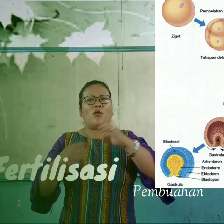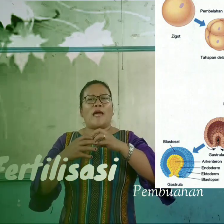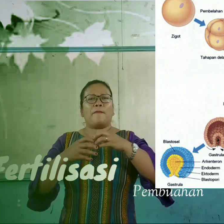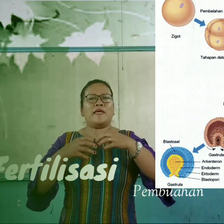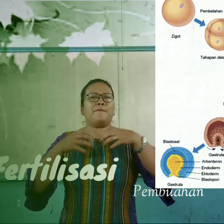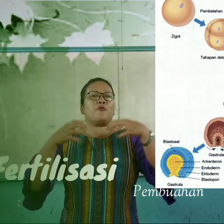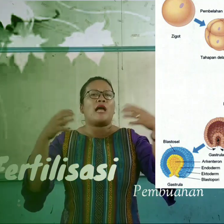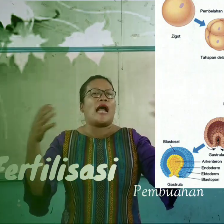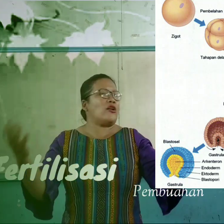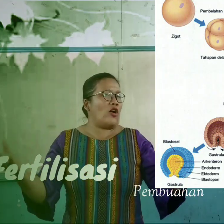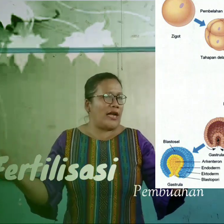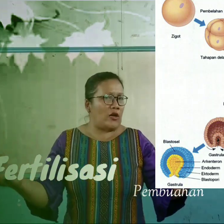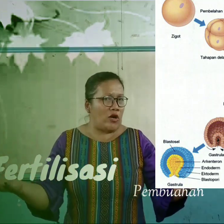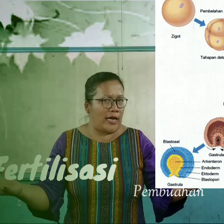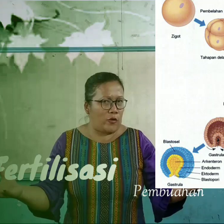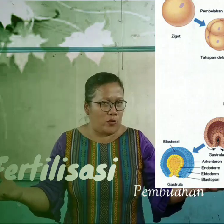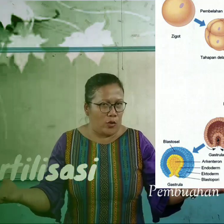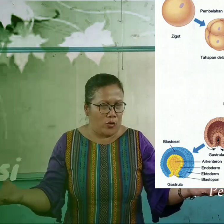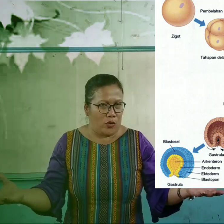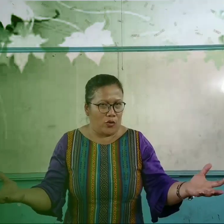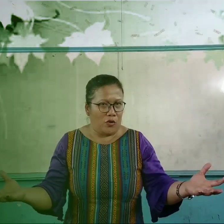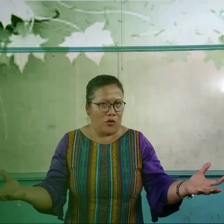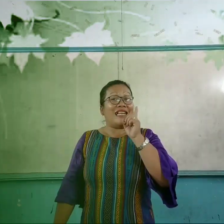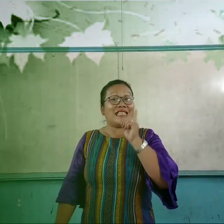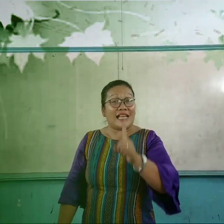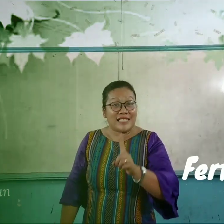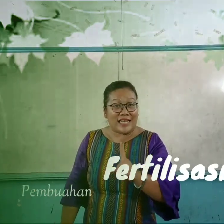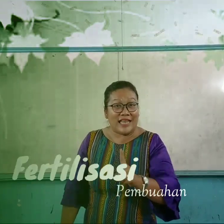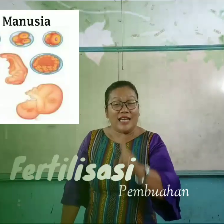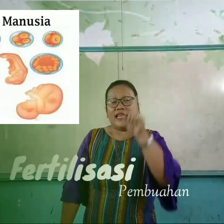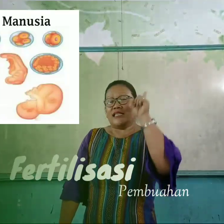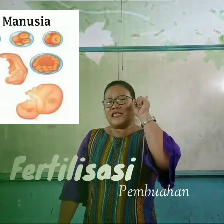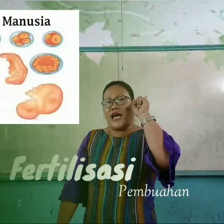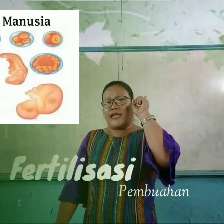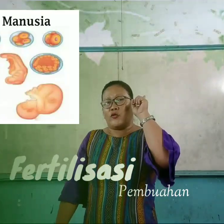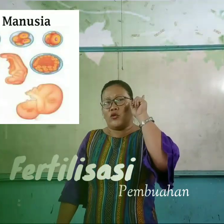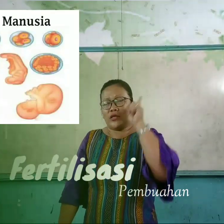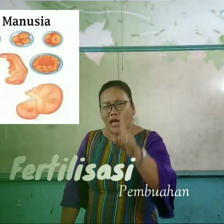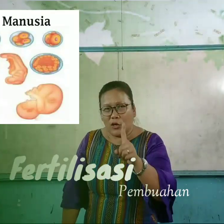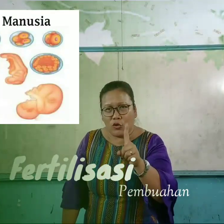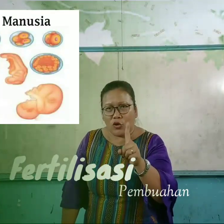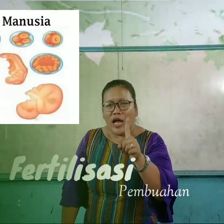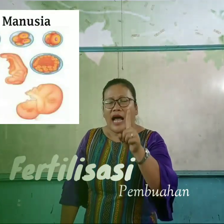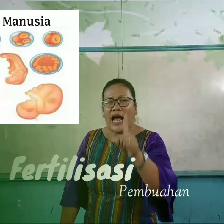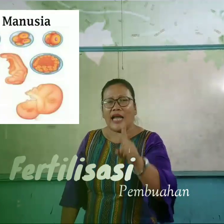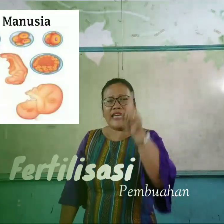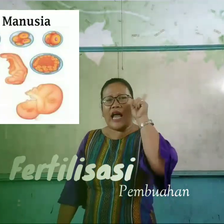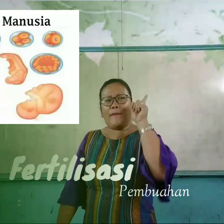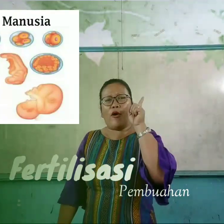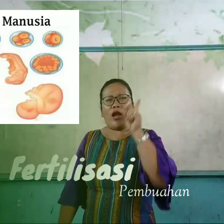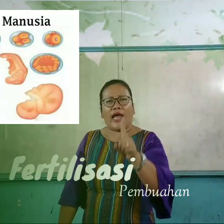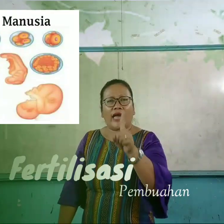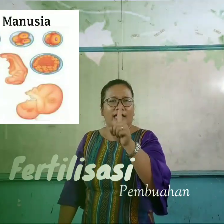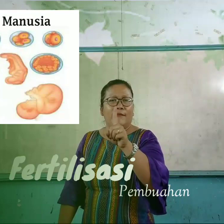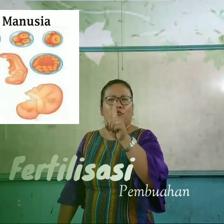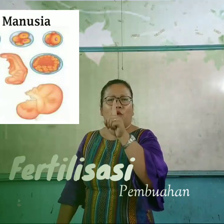mulai penyempurnaan organ-organ tubuh. Fertilisasi, satu telur hanya boleh